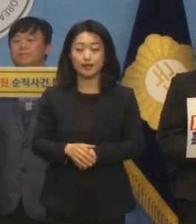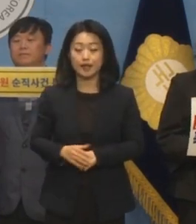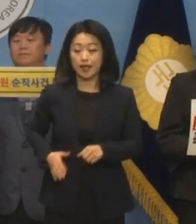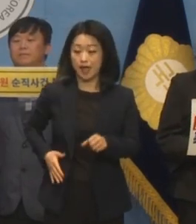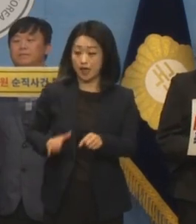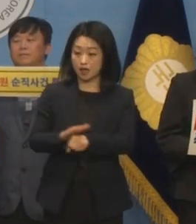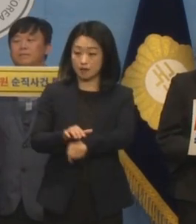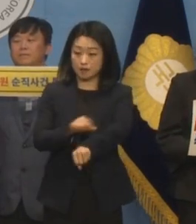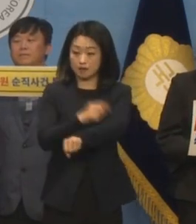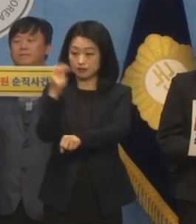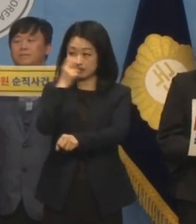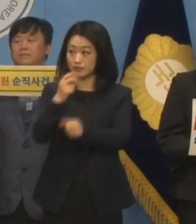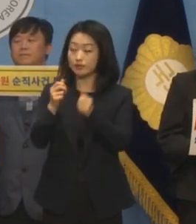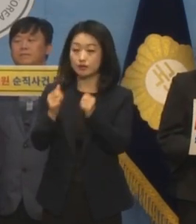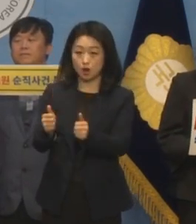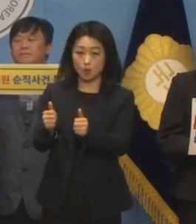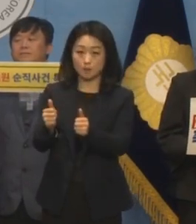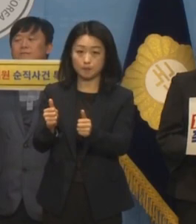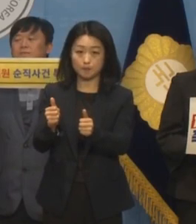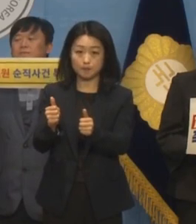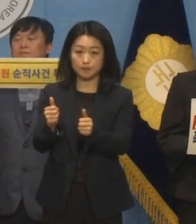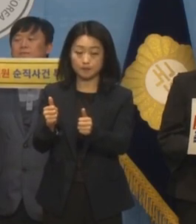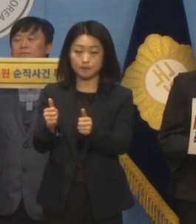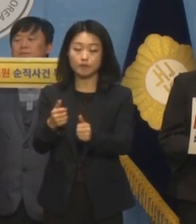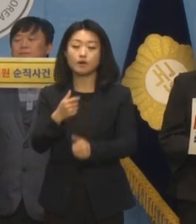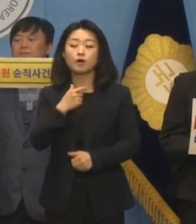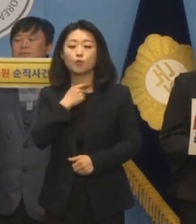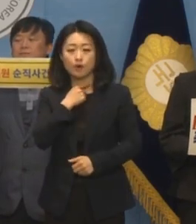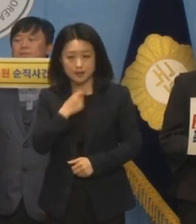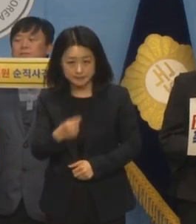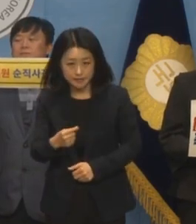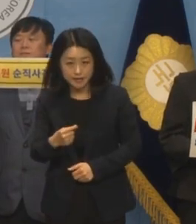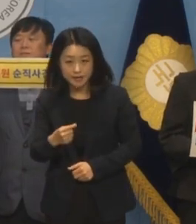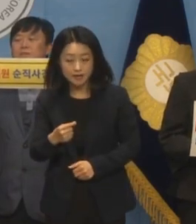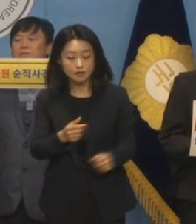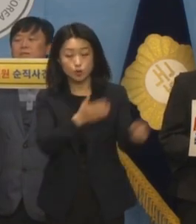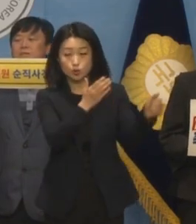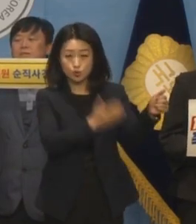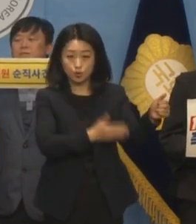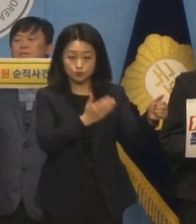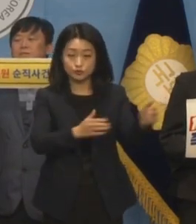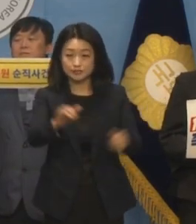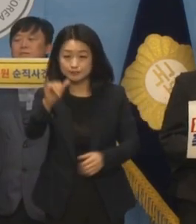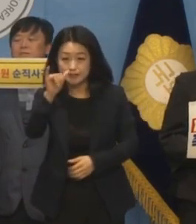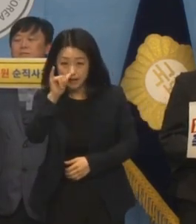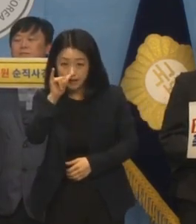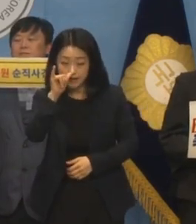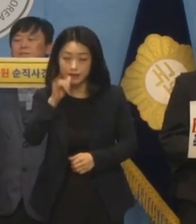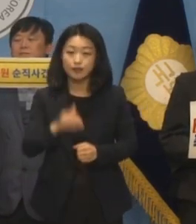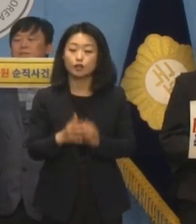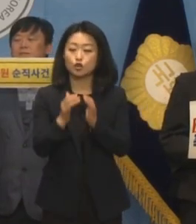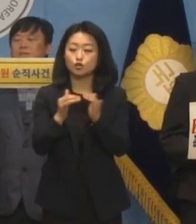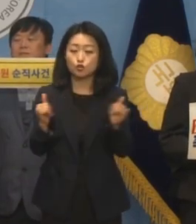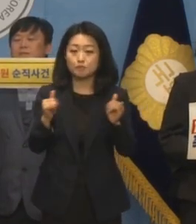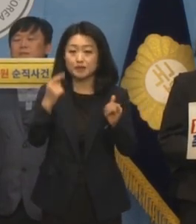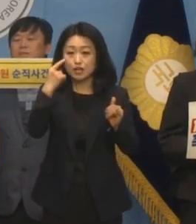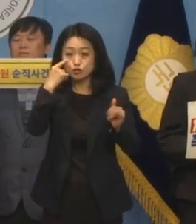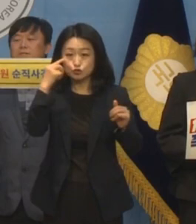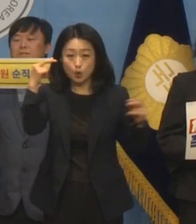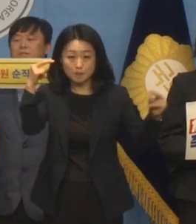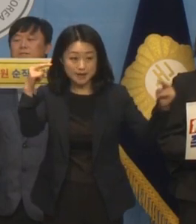해병 특검을 요구하고 있는 상황입니다. 국민의 눈높이에 맞추시려면